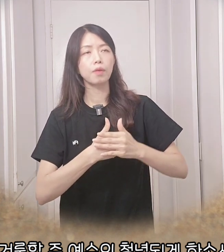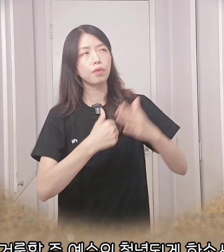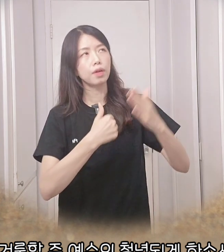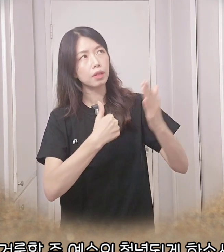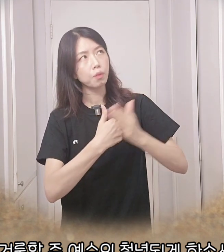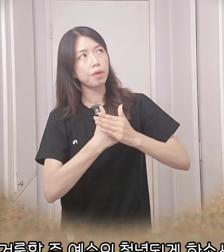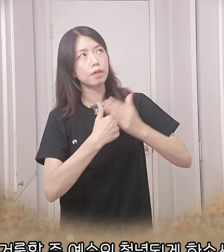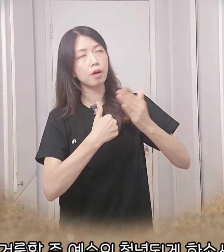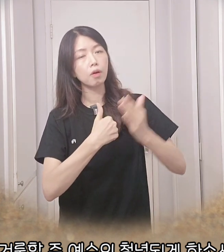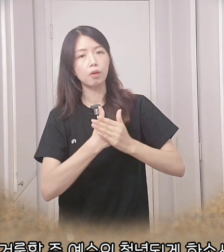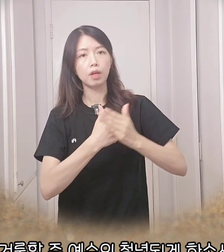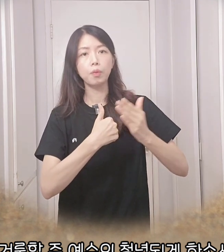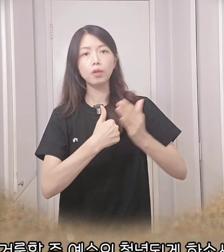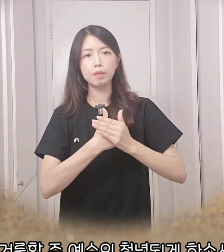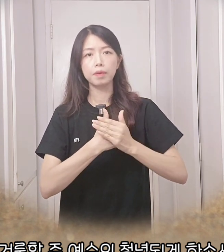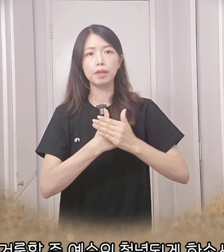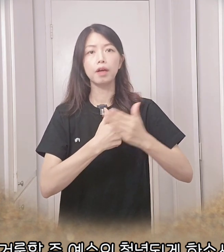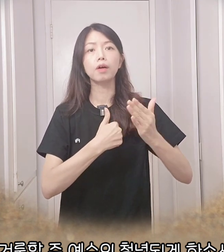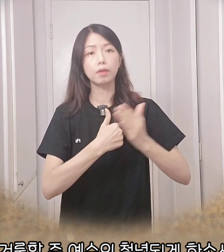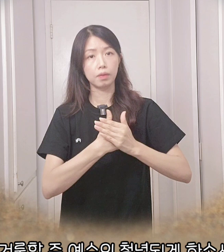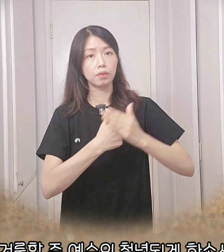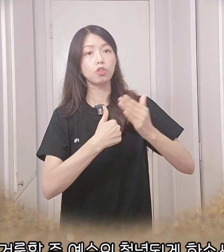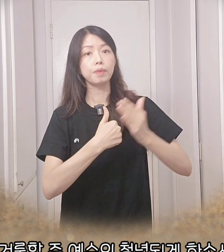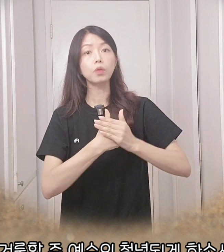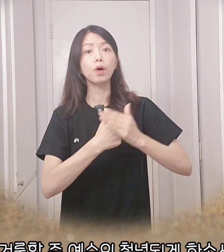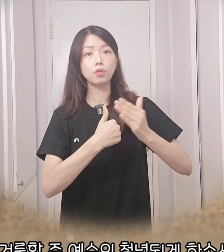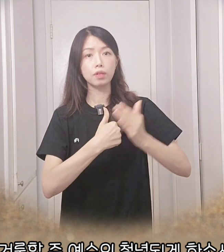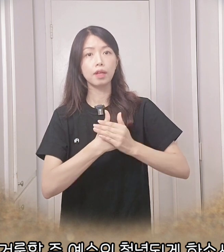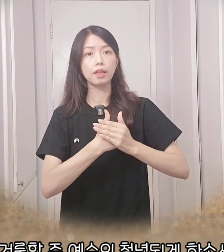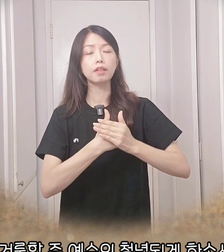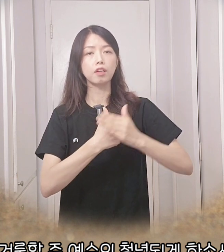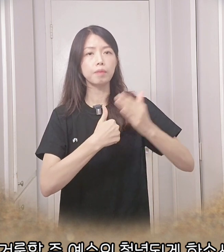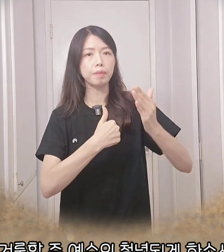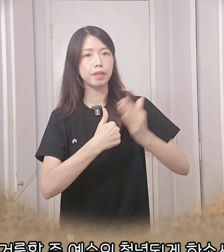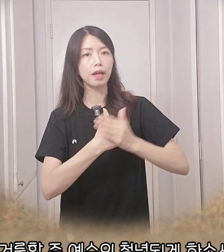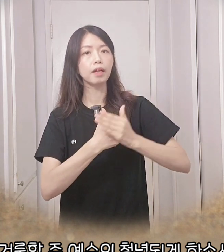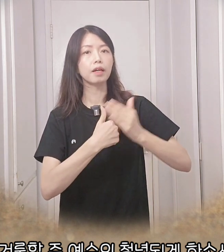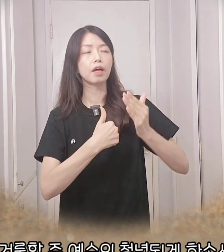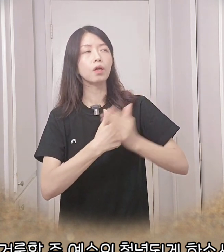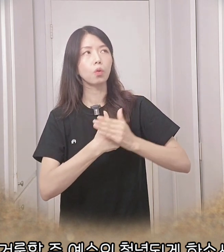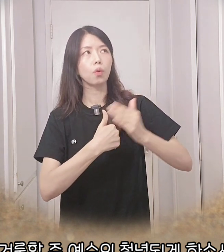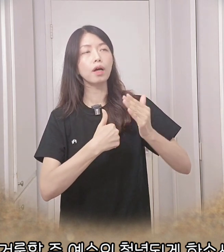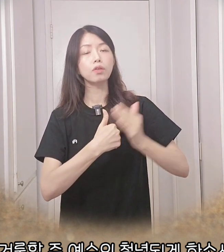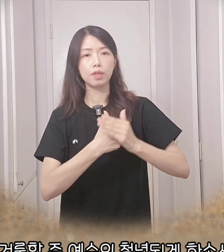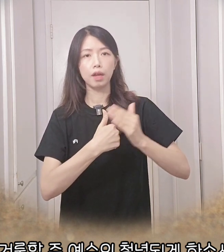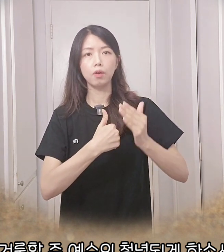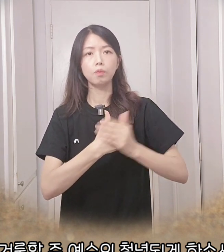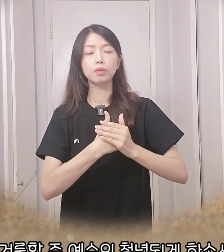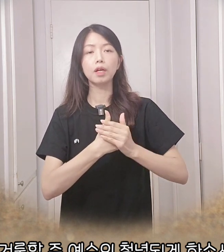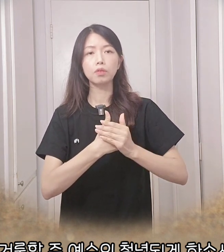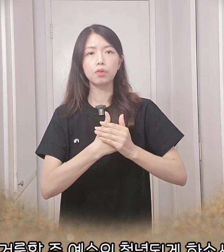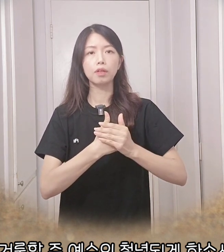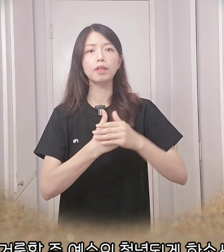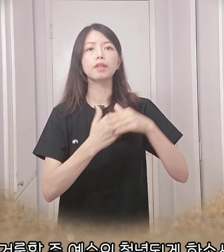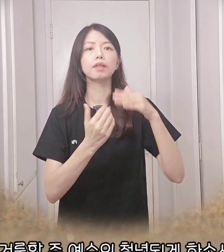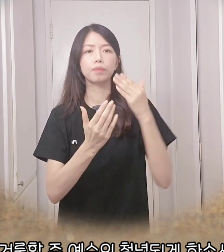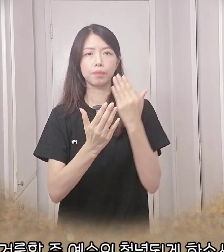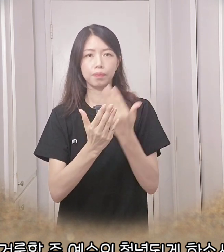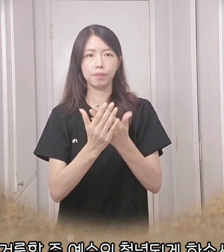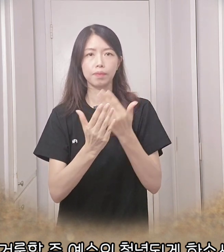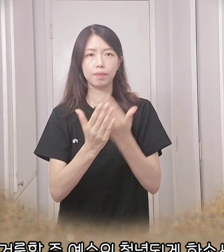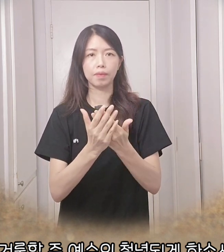거기 때문에 쳐다보면서 이렇게 표현하시면 돼요. 주님이 도와주신다는 그런 의미입니다. 도와주세요. 부탁 수어는